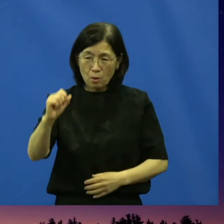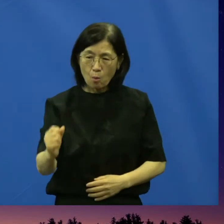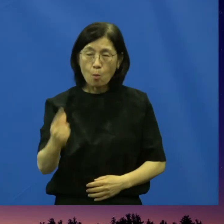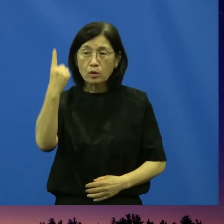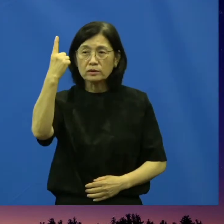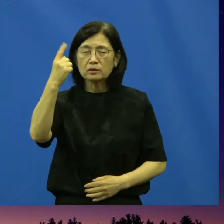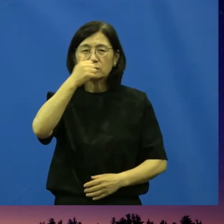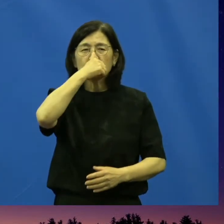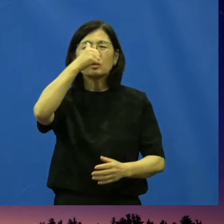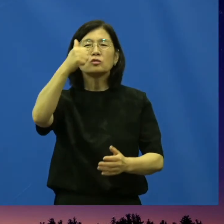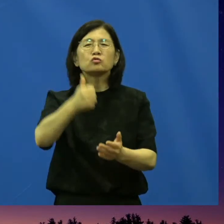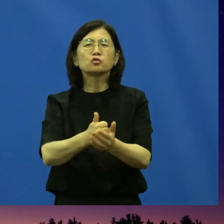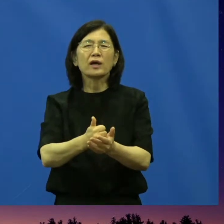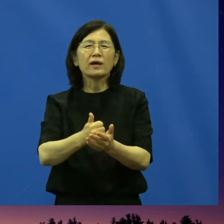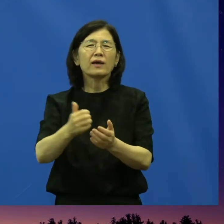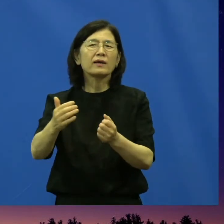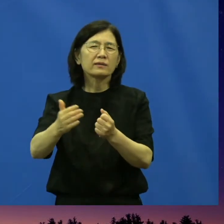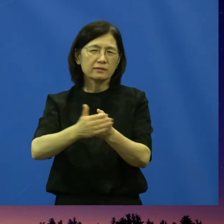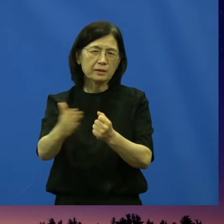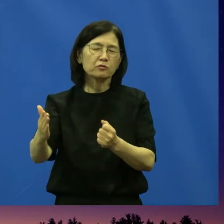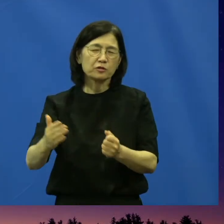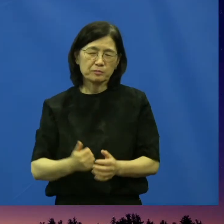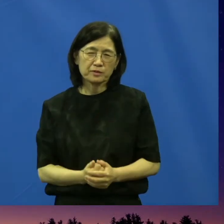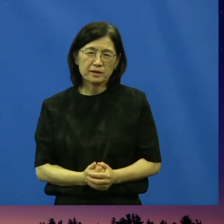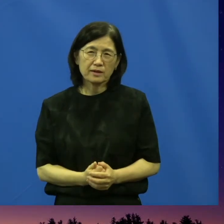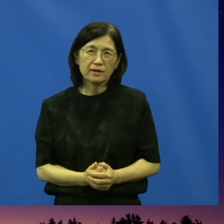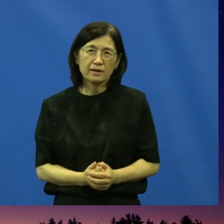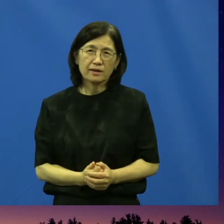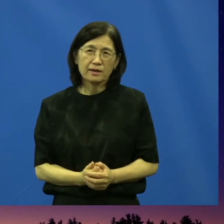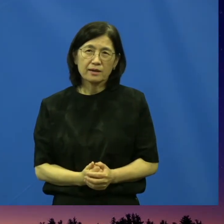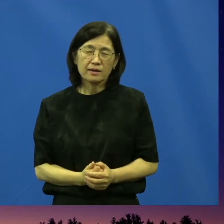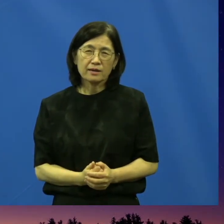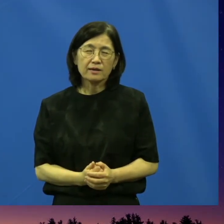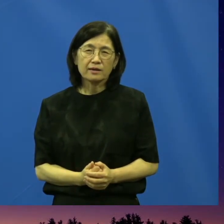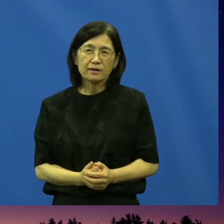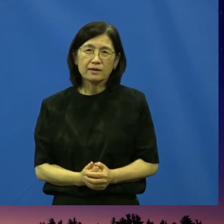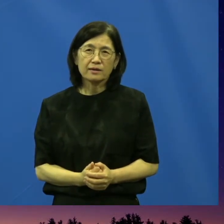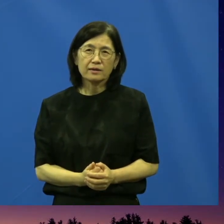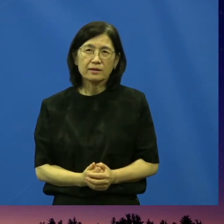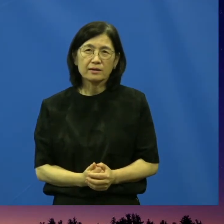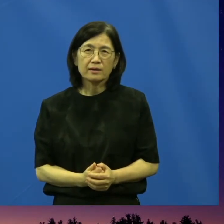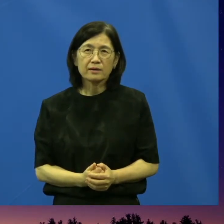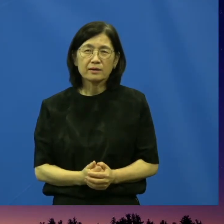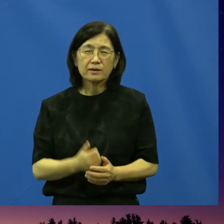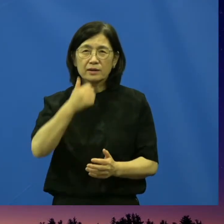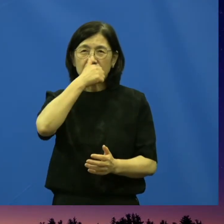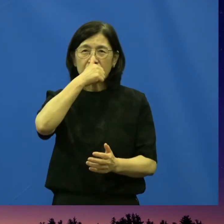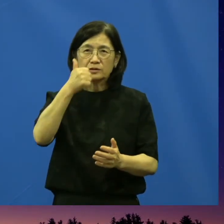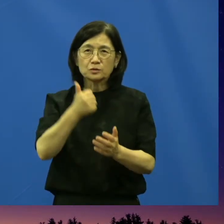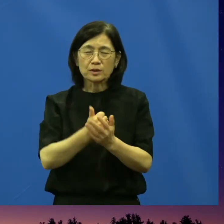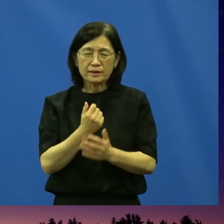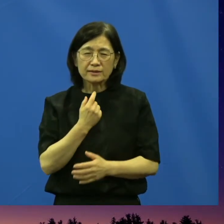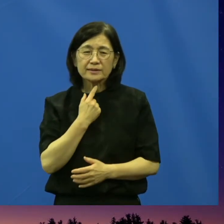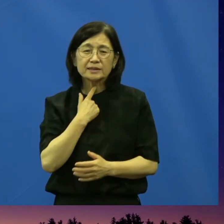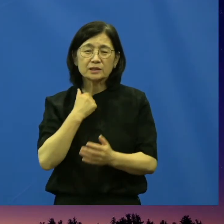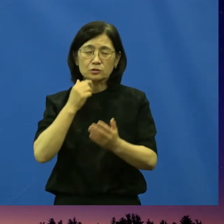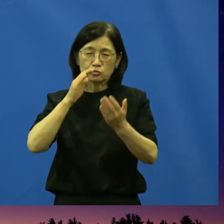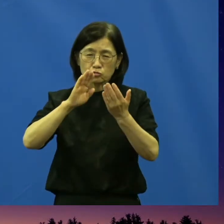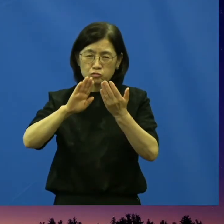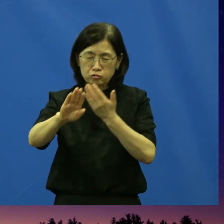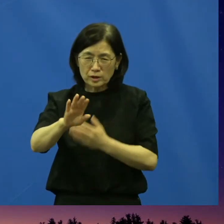것이고, 그 죄가 만들어낸 정죄감, 그 죄가 만들어낸 죄책감, 그 죄가 만들어낸